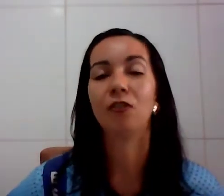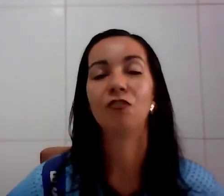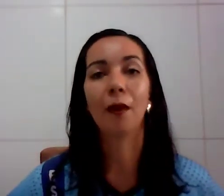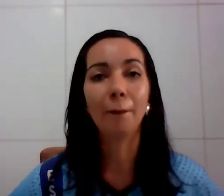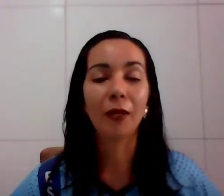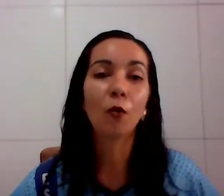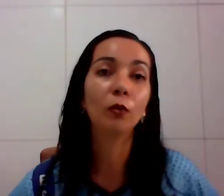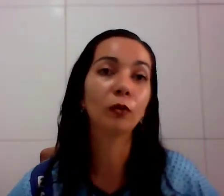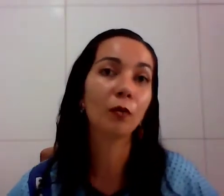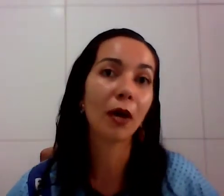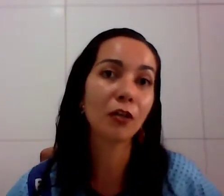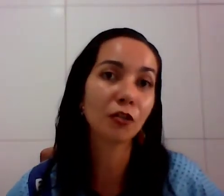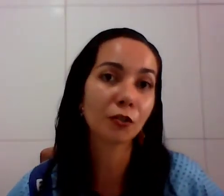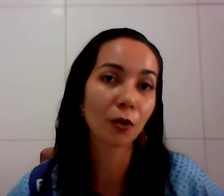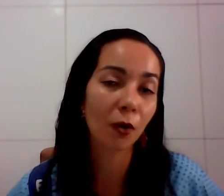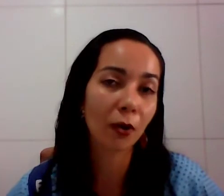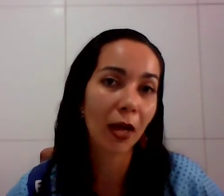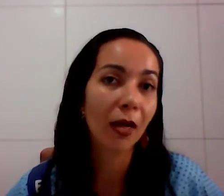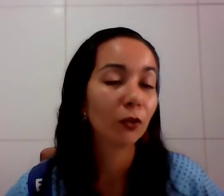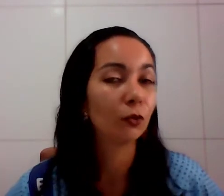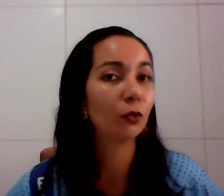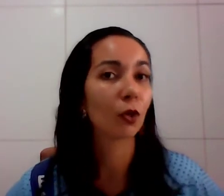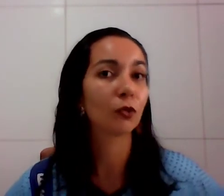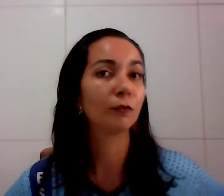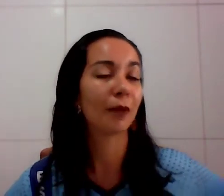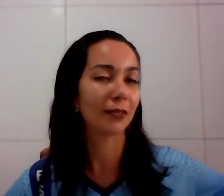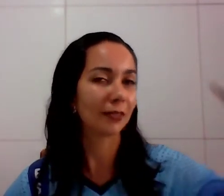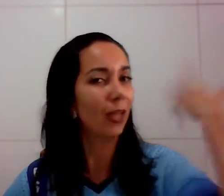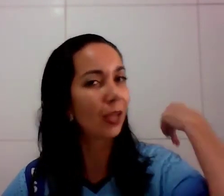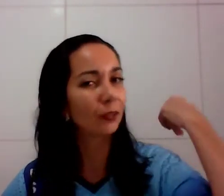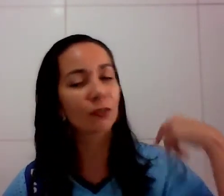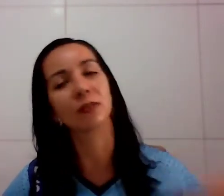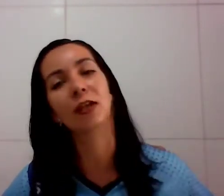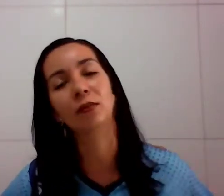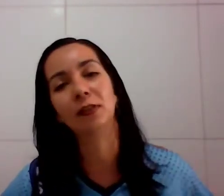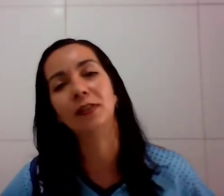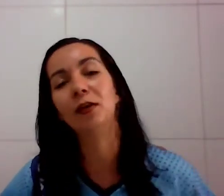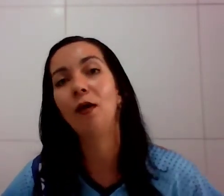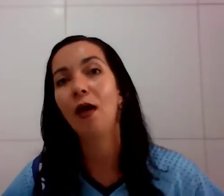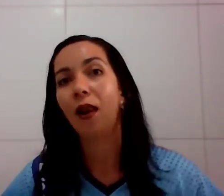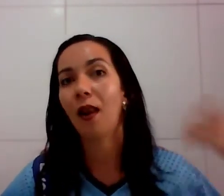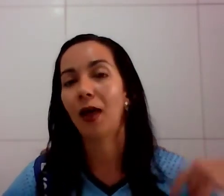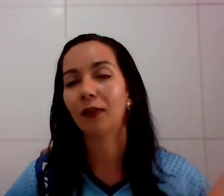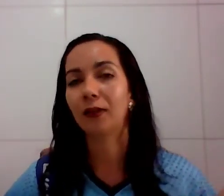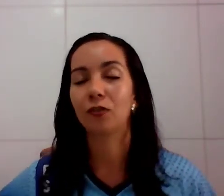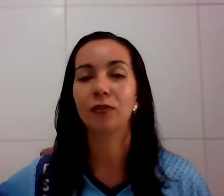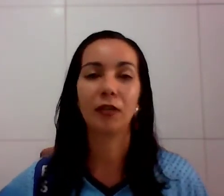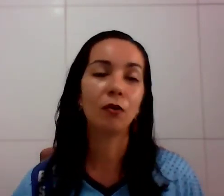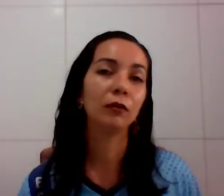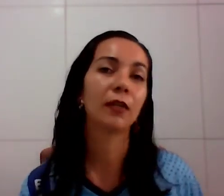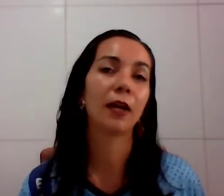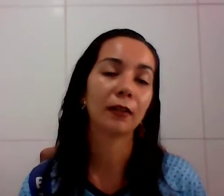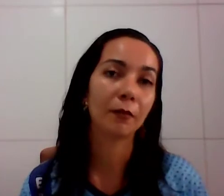eles também contam a história do nosso passado, as coisas que aconteceram lá atrás. Você encontrará